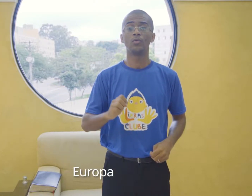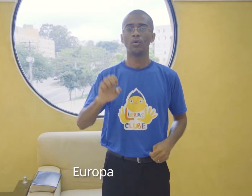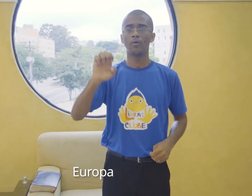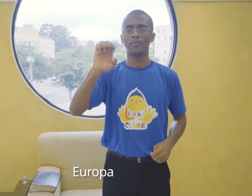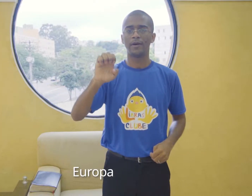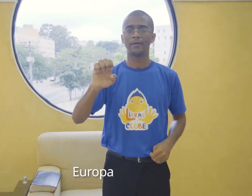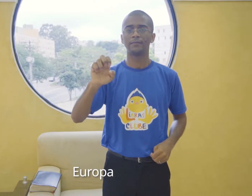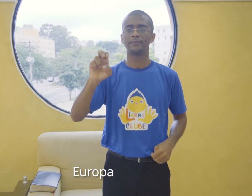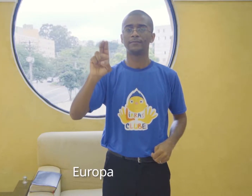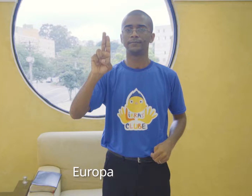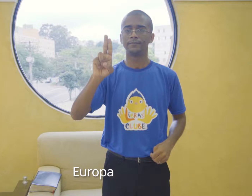Europa,